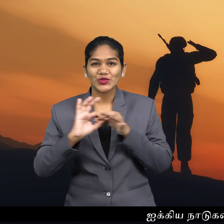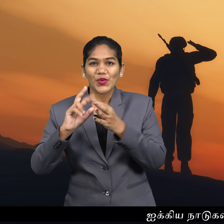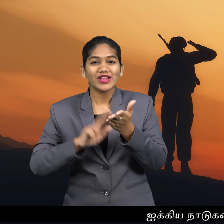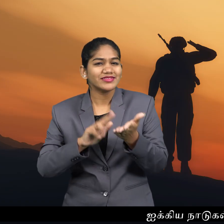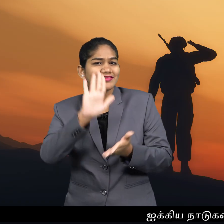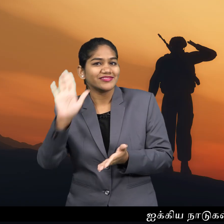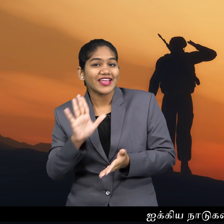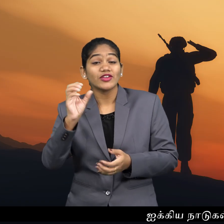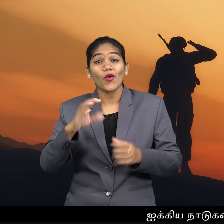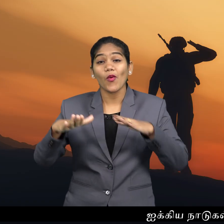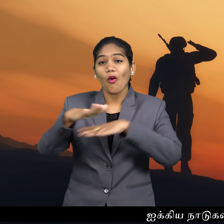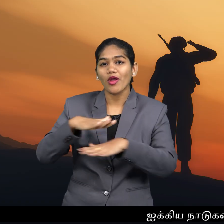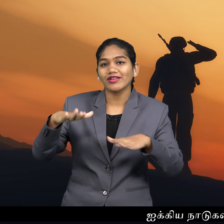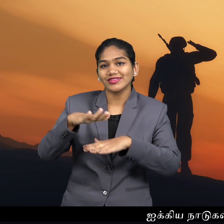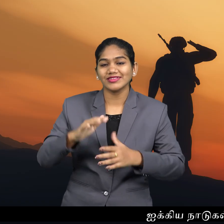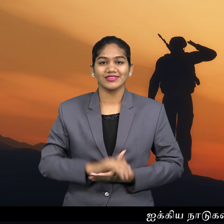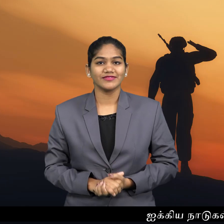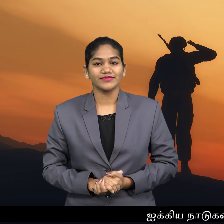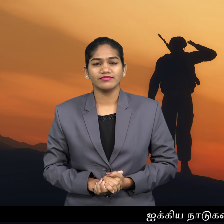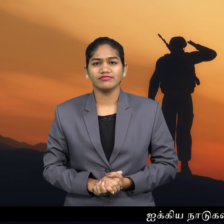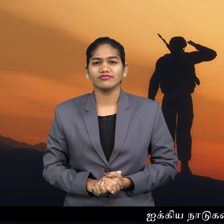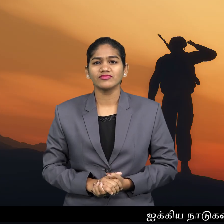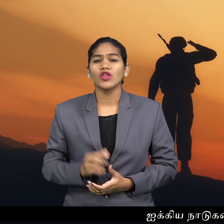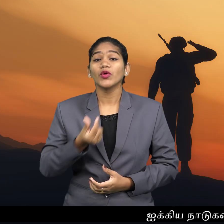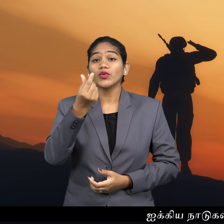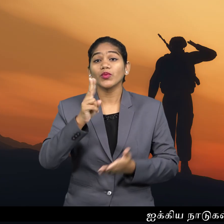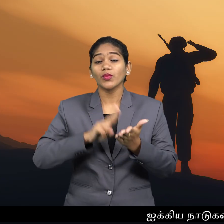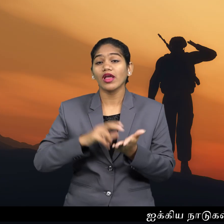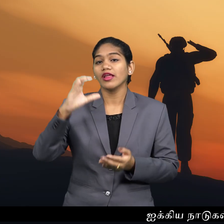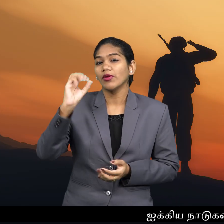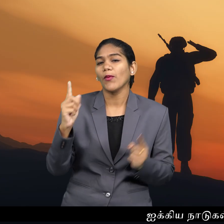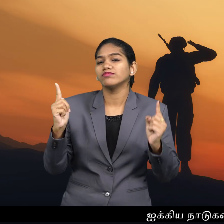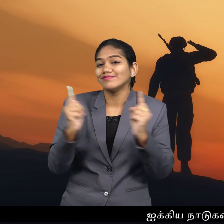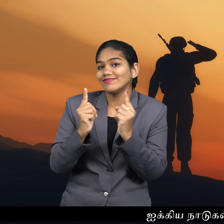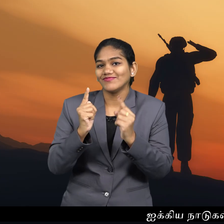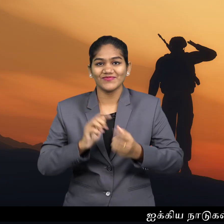ஐக்கிய நாடுகள் அமைப்பு, அதாவது UNO,